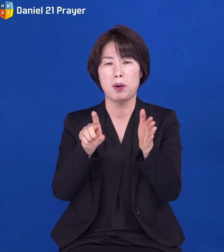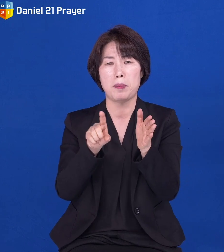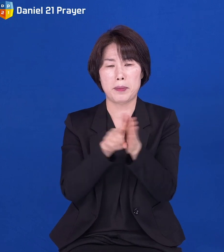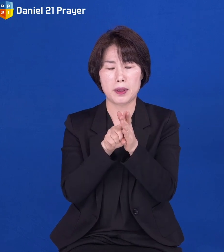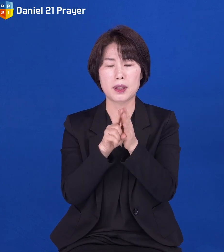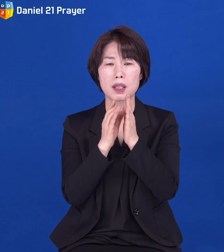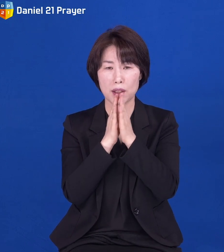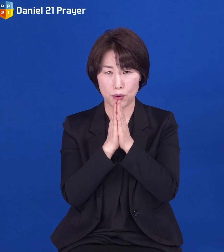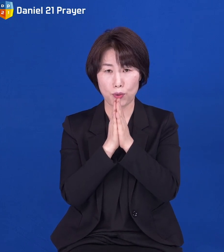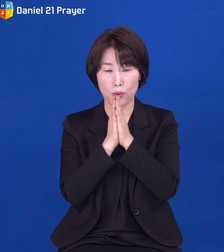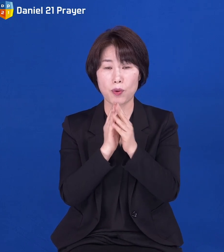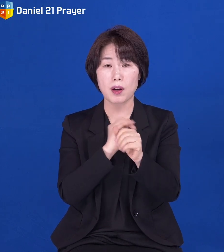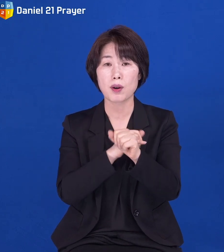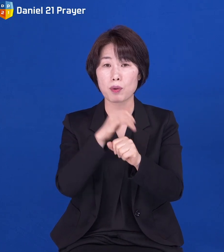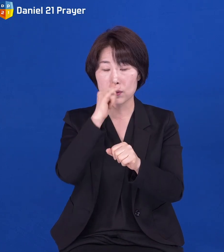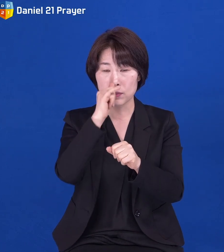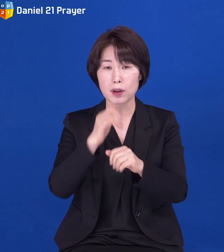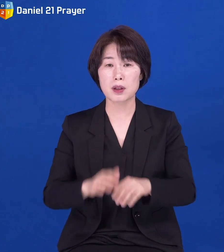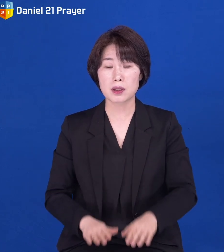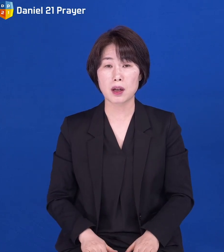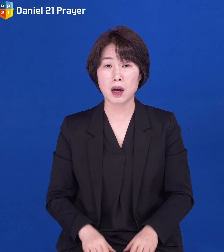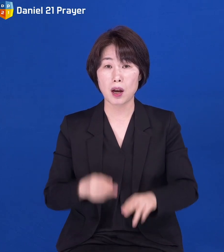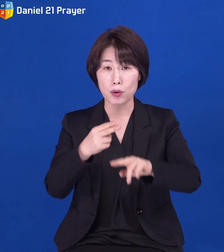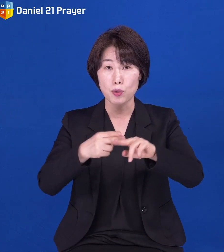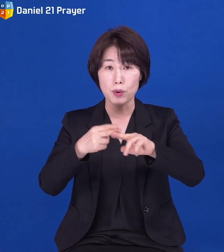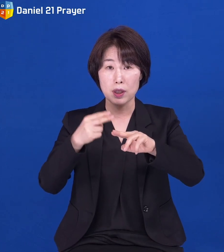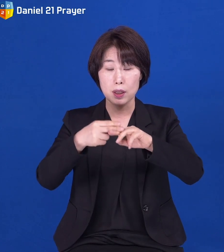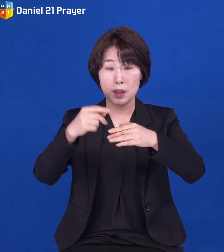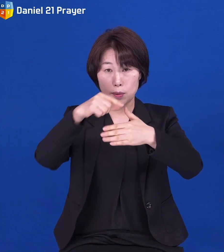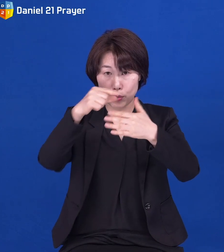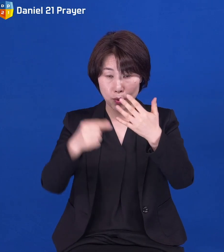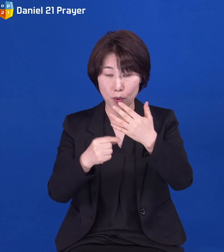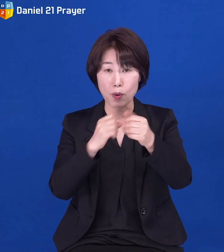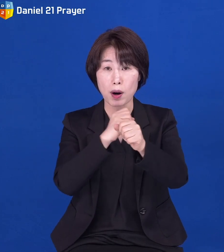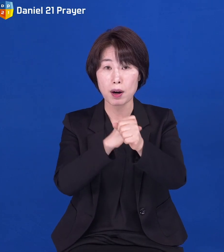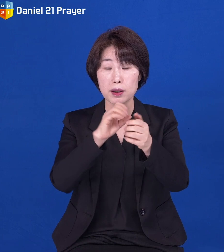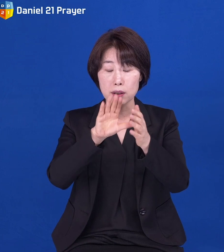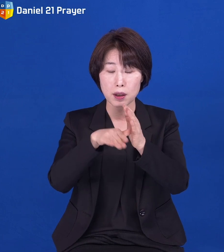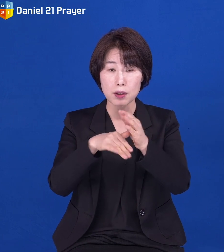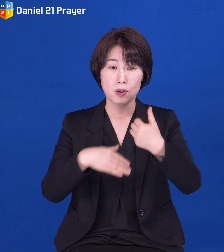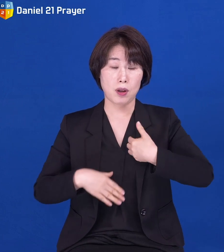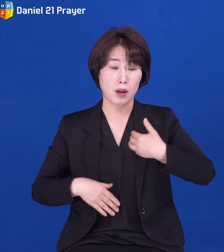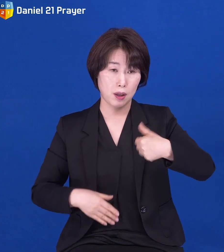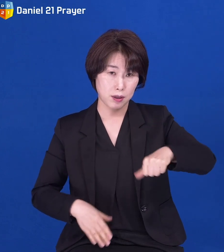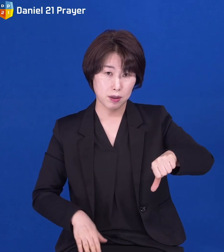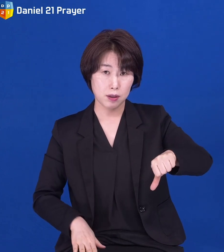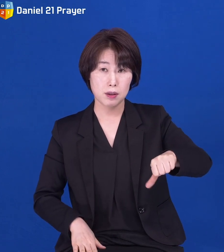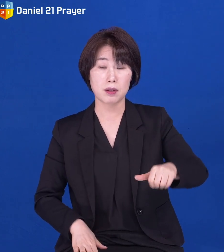기도를 했는데 제가 편스토락을 하면서 저희 미니가